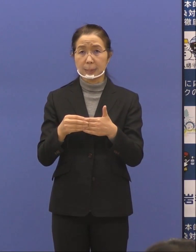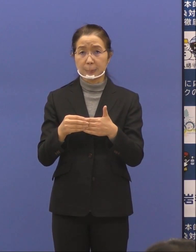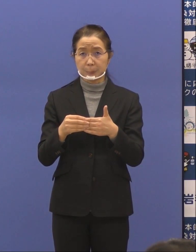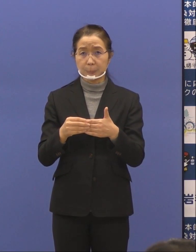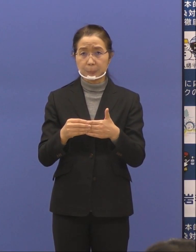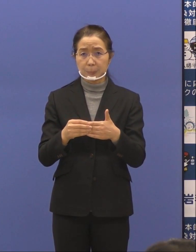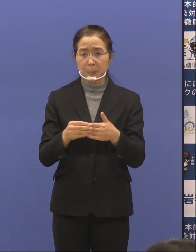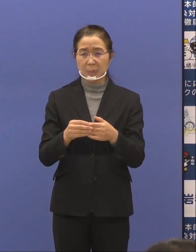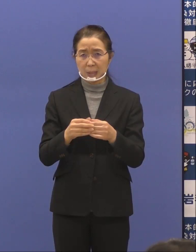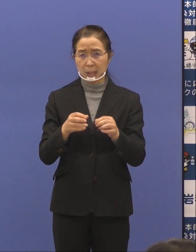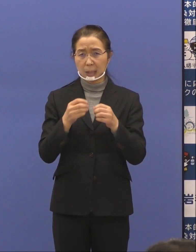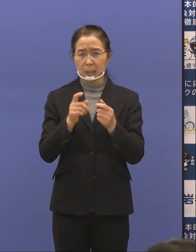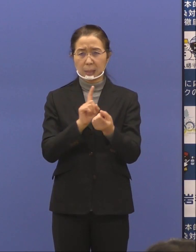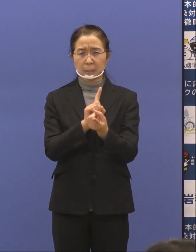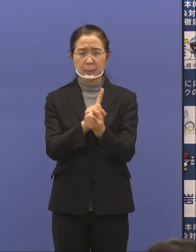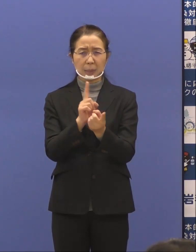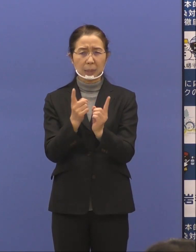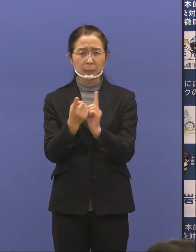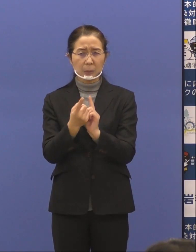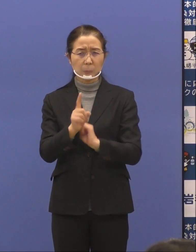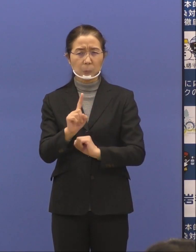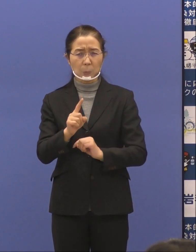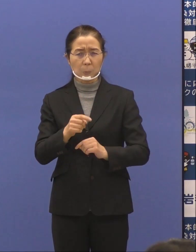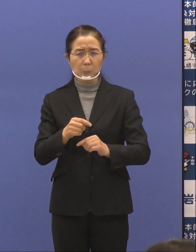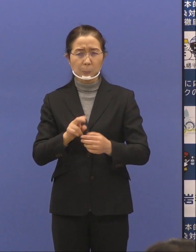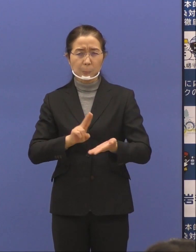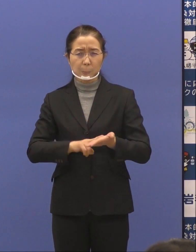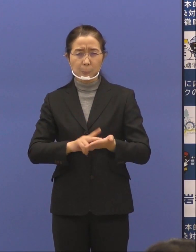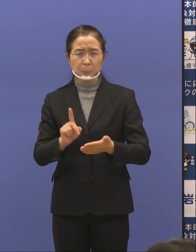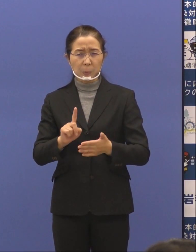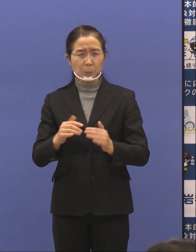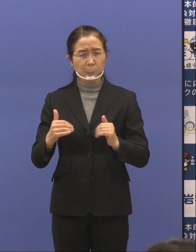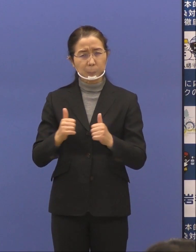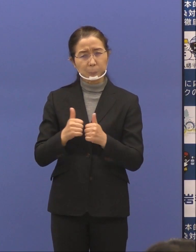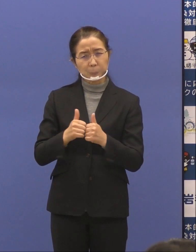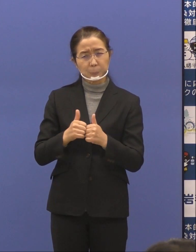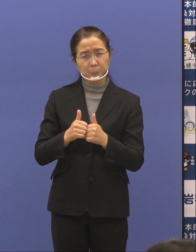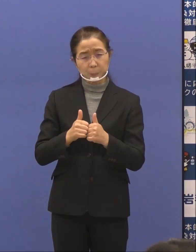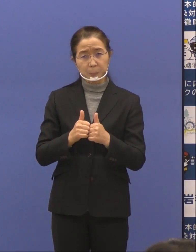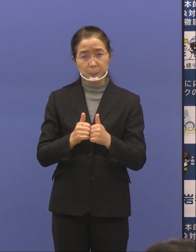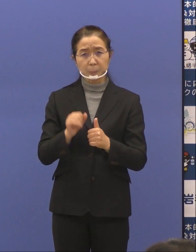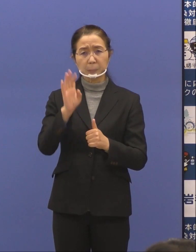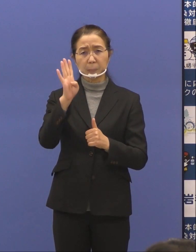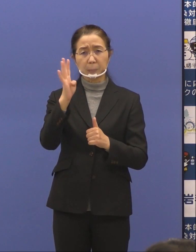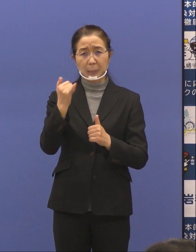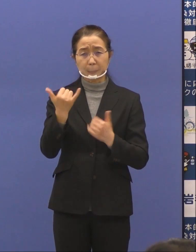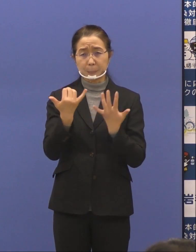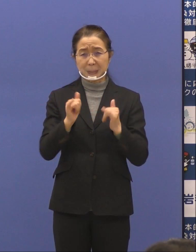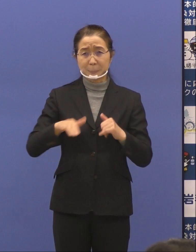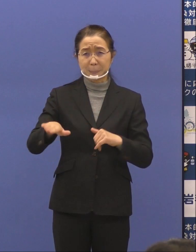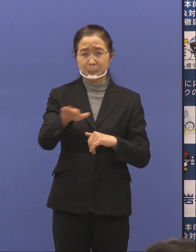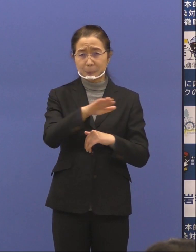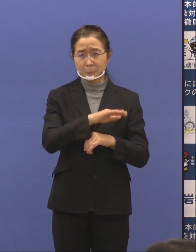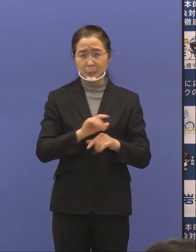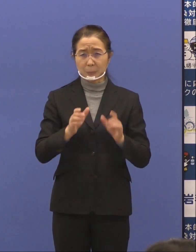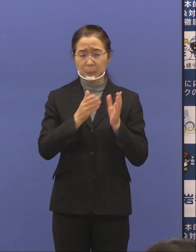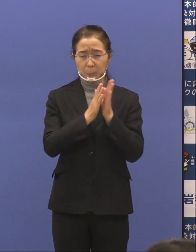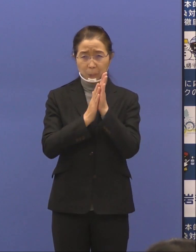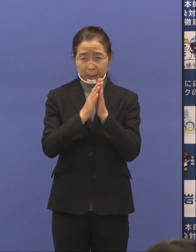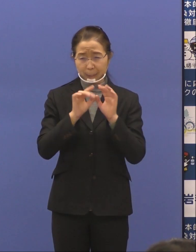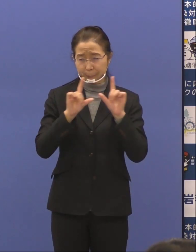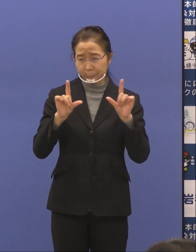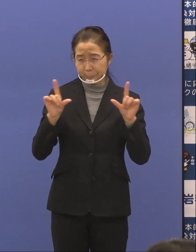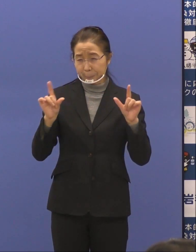感染対策の徹底を改めて、県民の皆さんに呼びかけたんですけれ